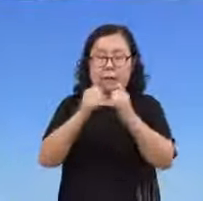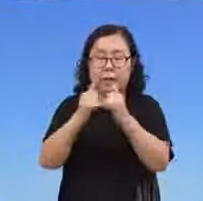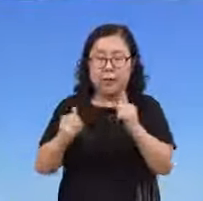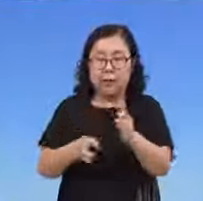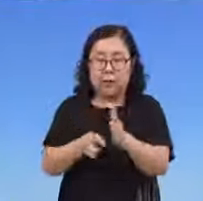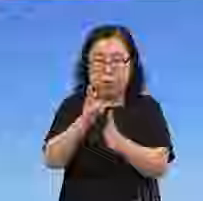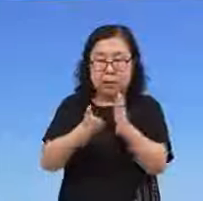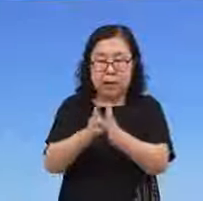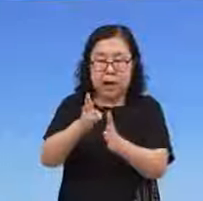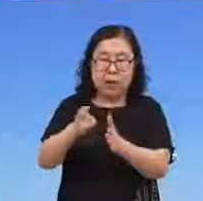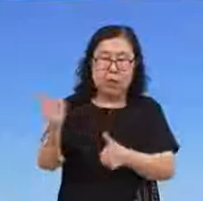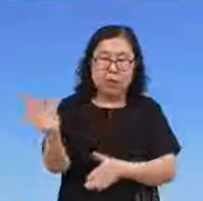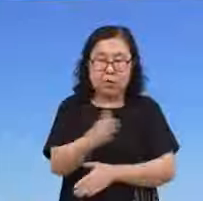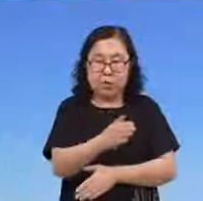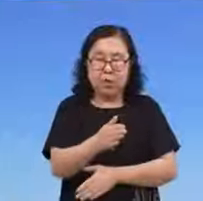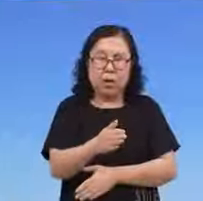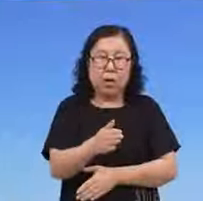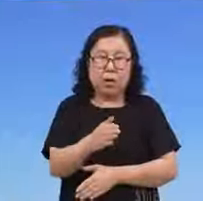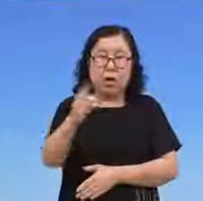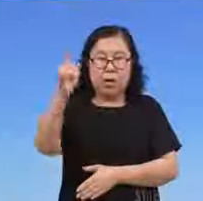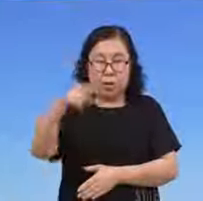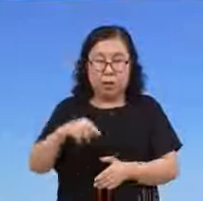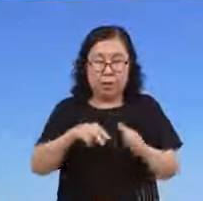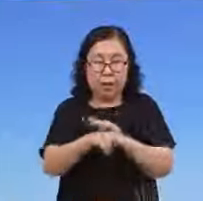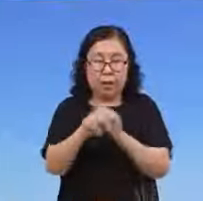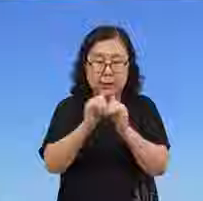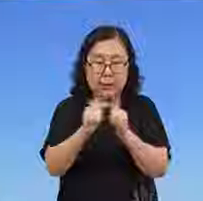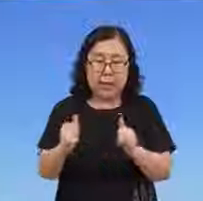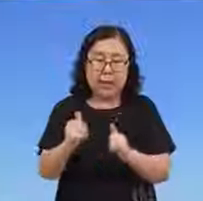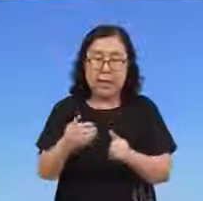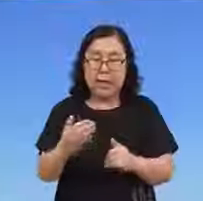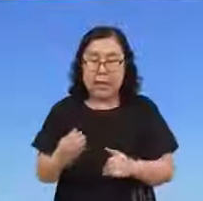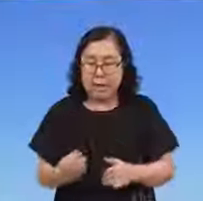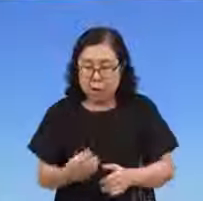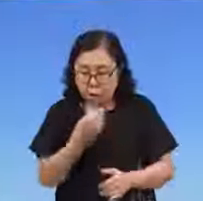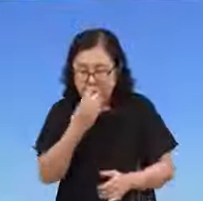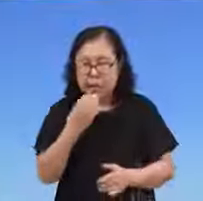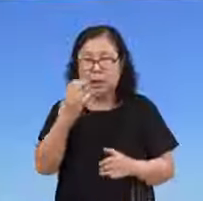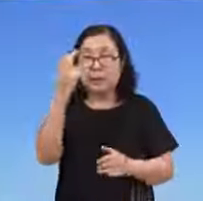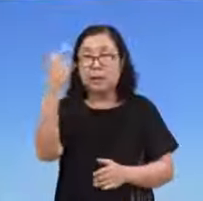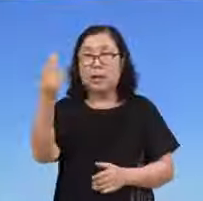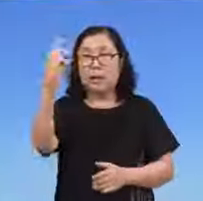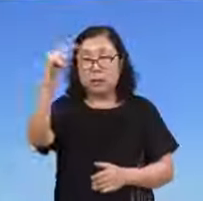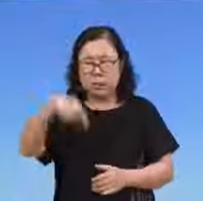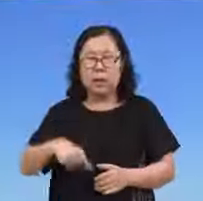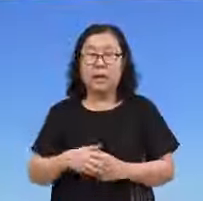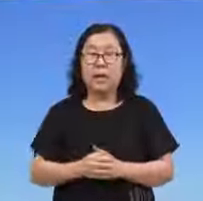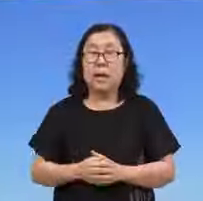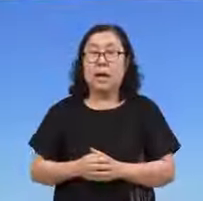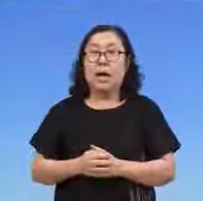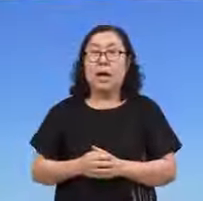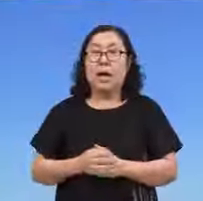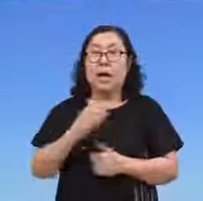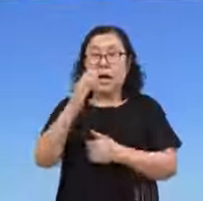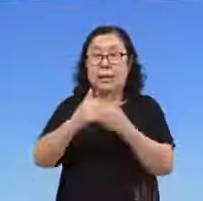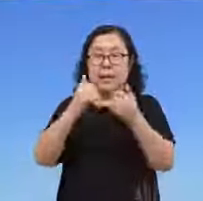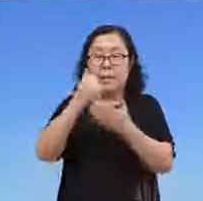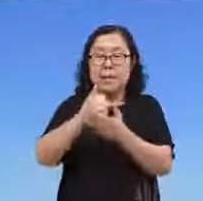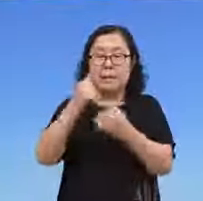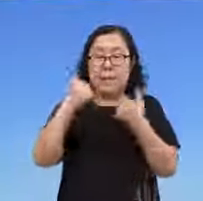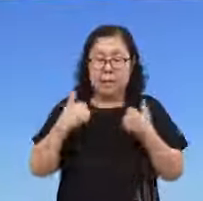이는 남은 자가 예루살렘에서 나오며 피하는 자가 시온산에서 나올 것임이라. 만군의 여호와의 열심히 이를